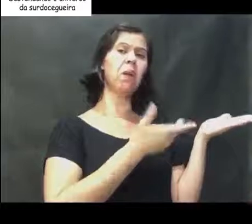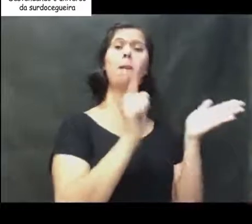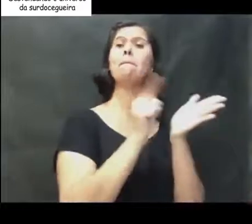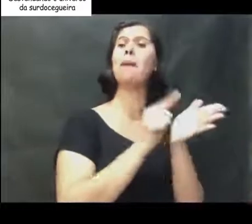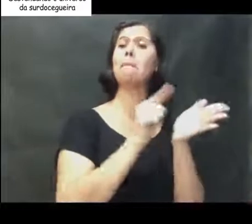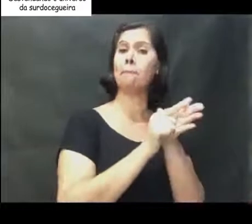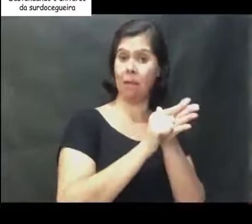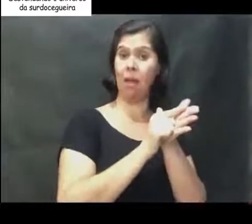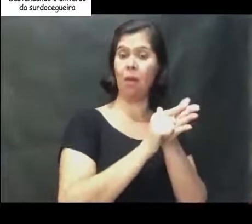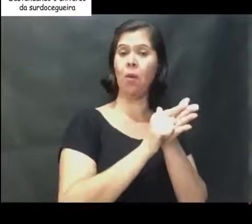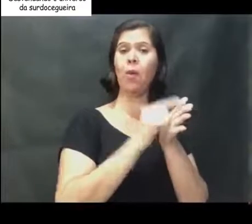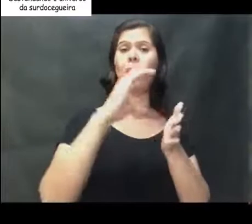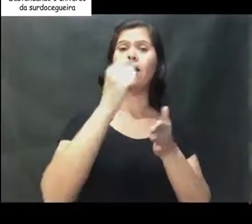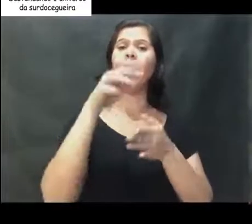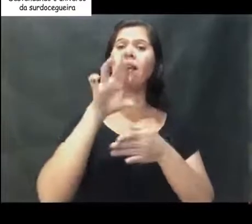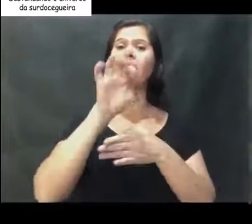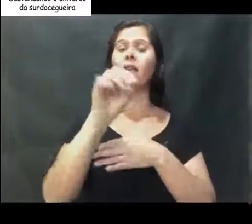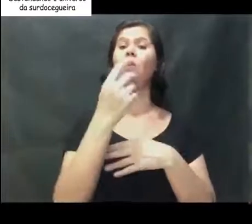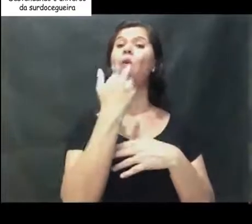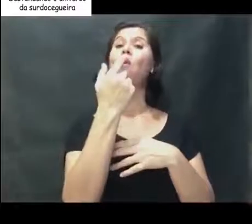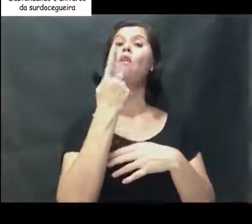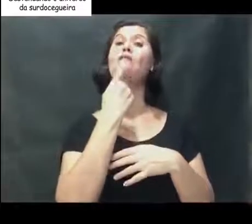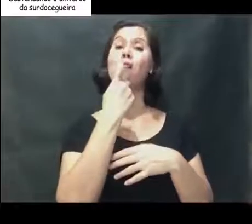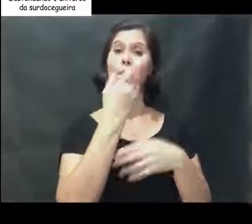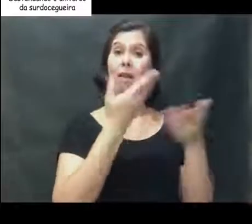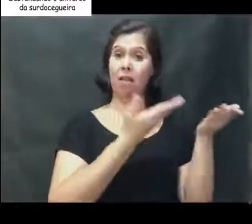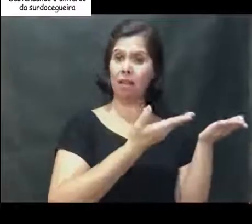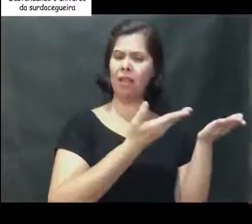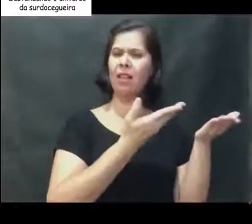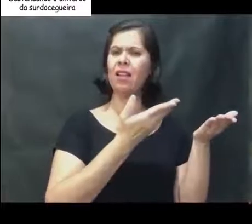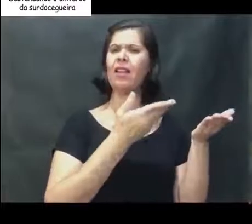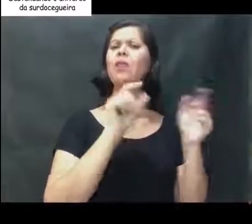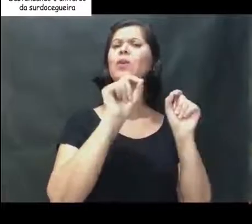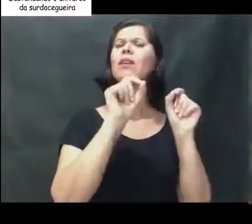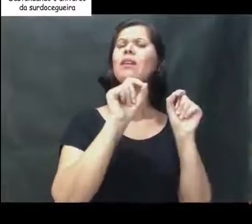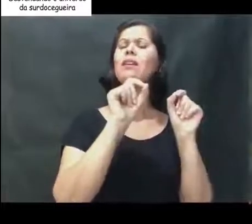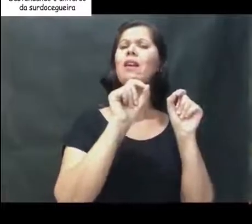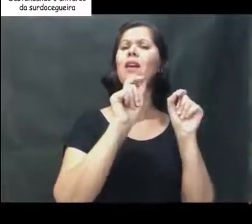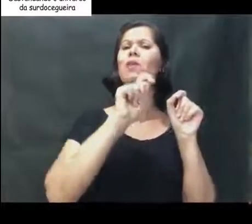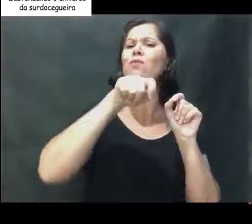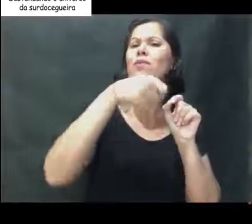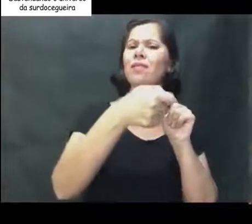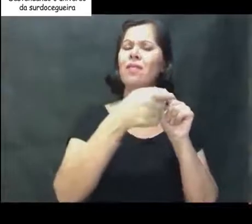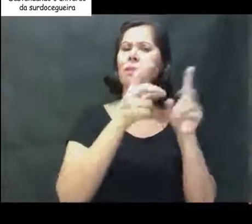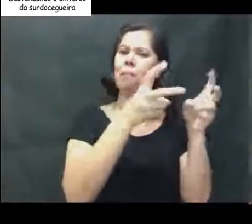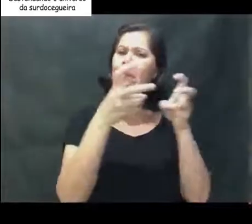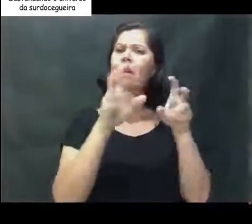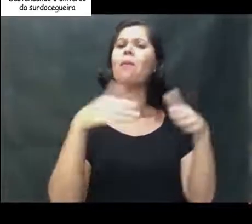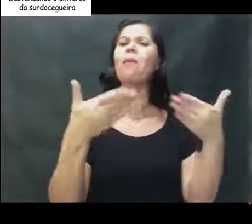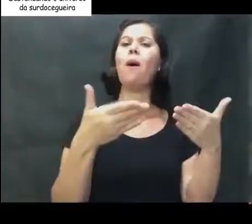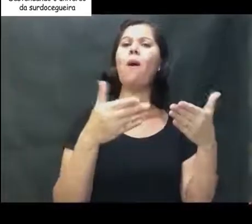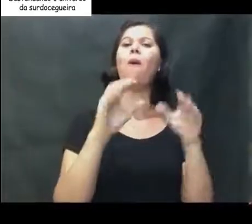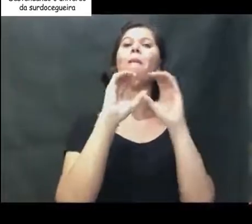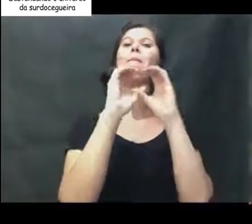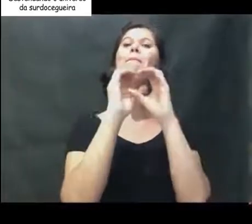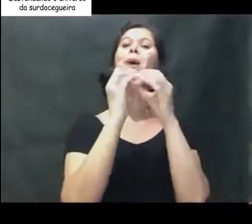cartão, a textura de filó na cor vermelha, e a pista perceptível que tem no meio desse símbolo é uma bolinha